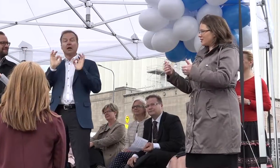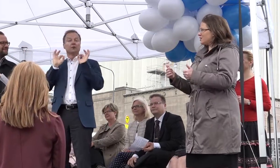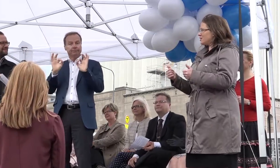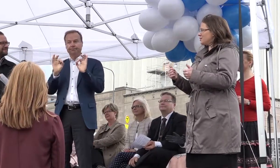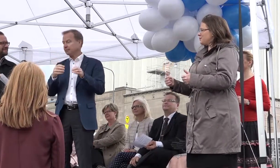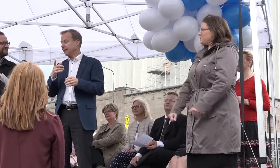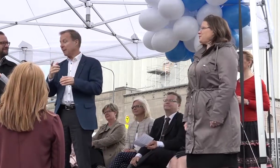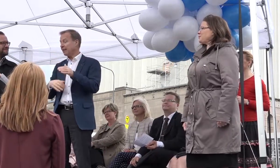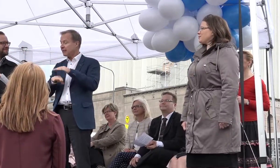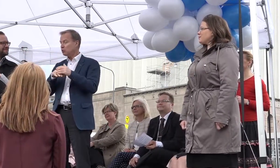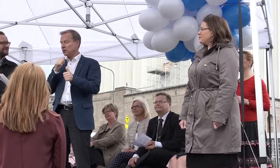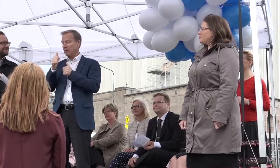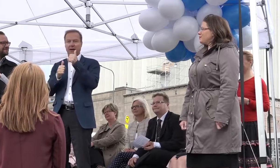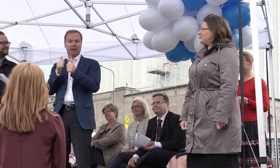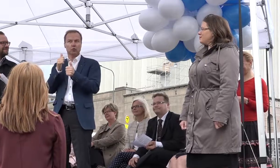se.